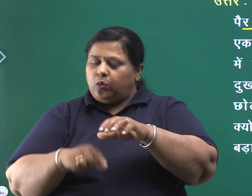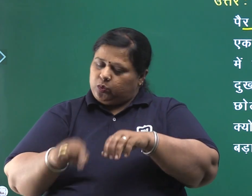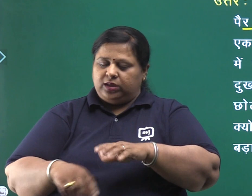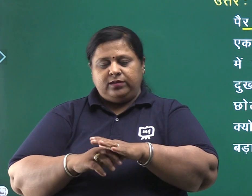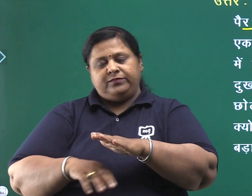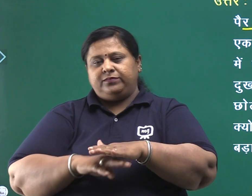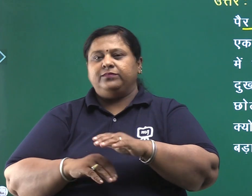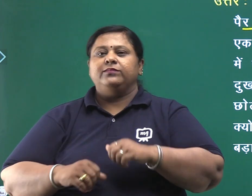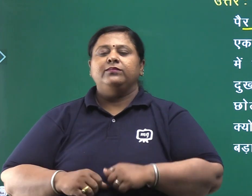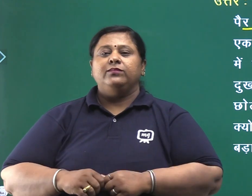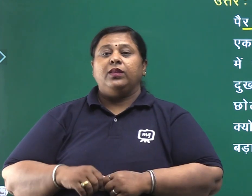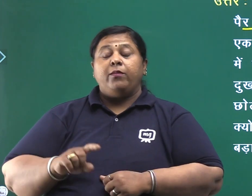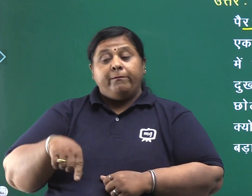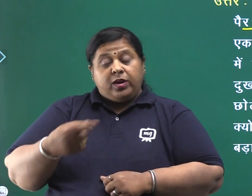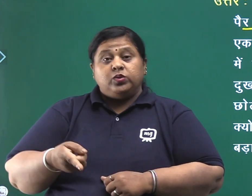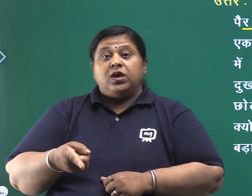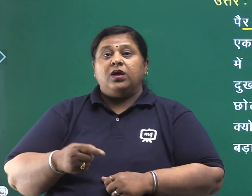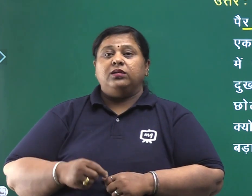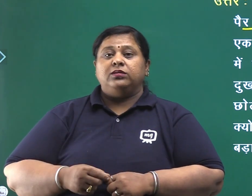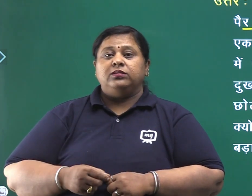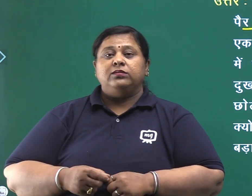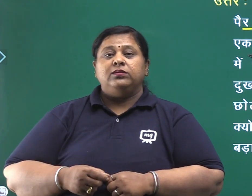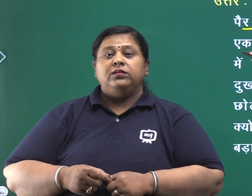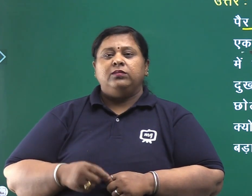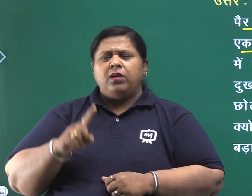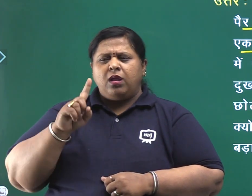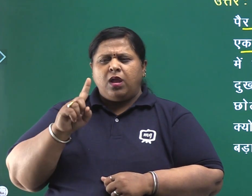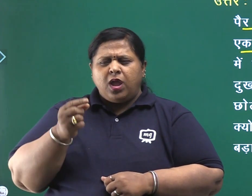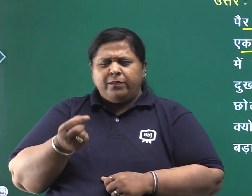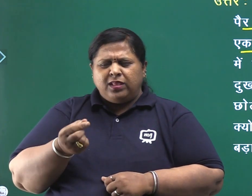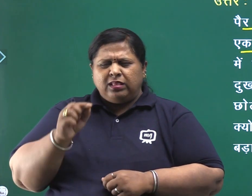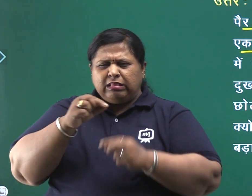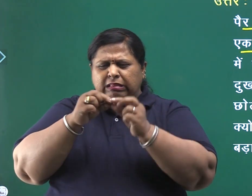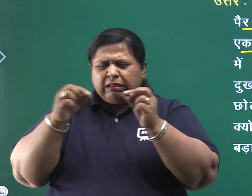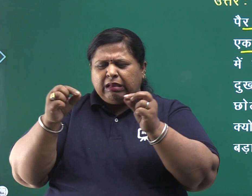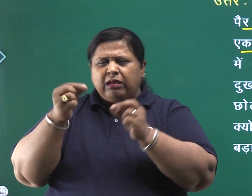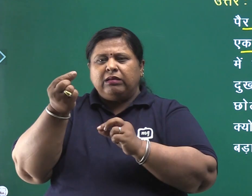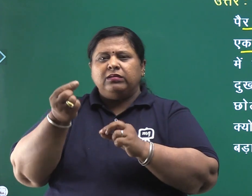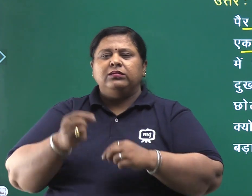होती है, पर उसका एक भी तिनका